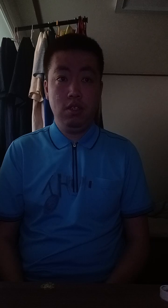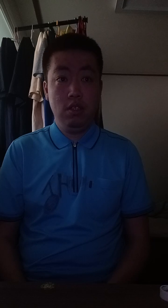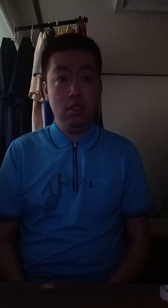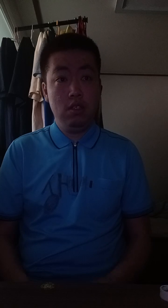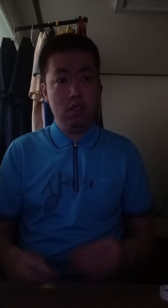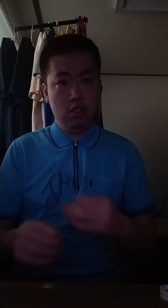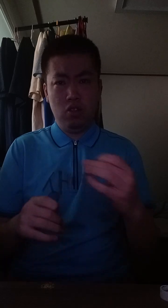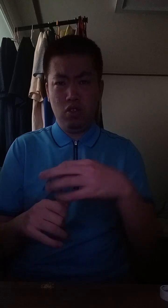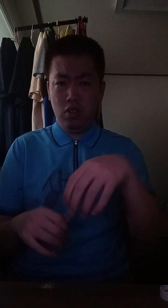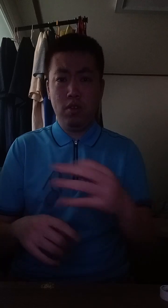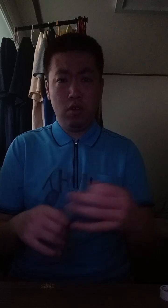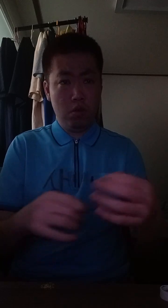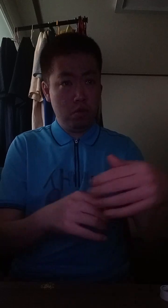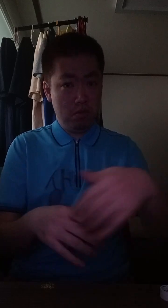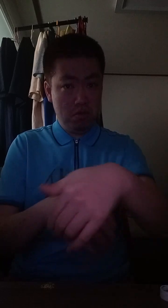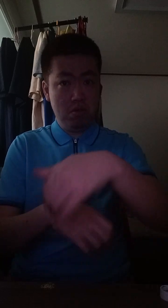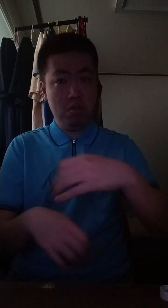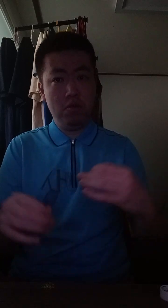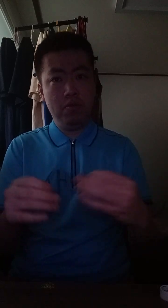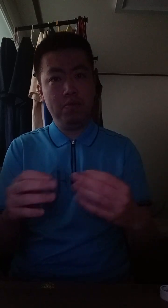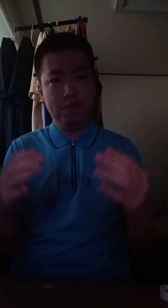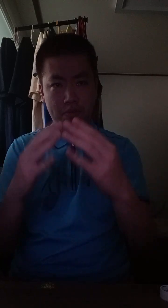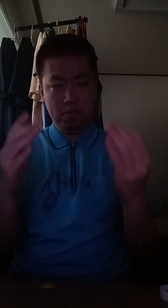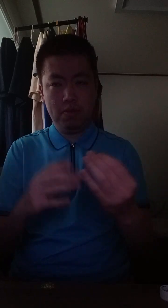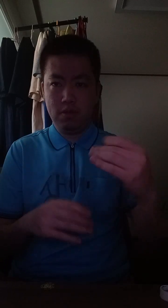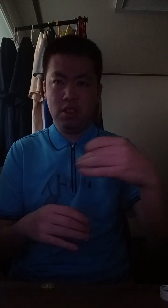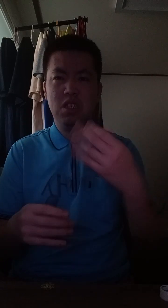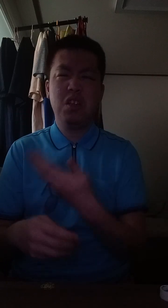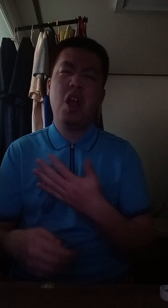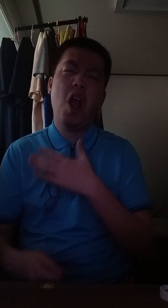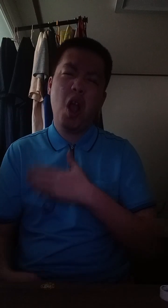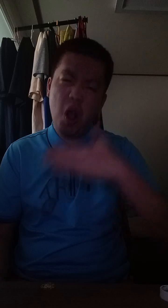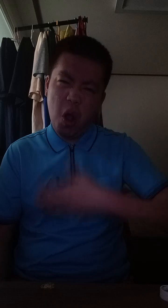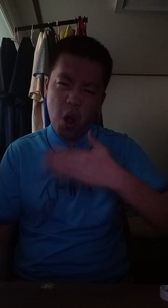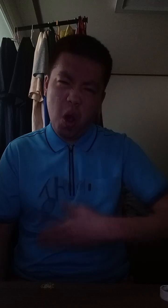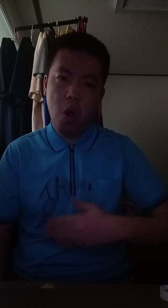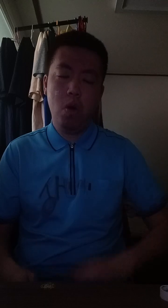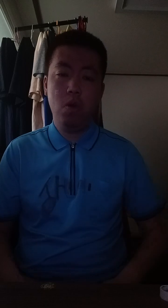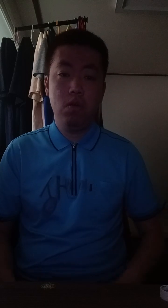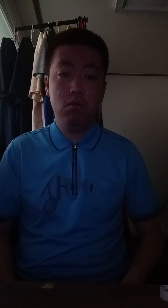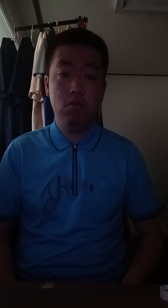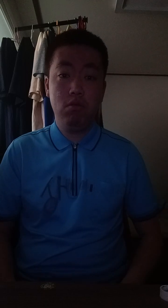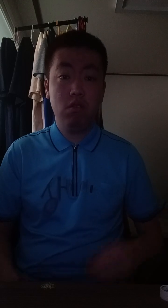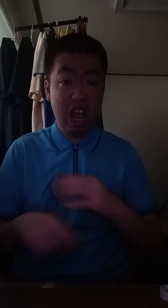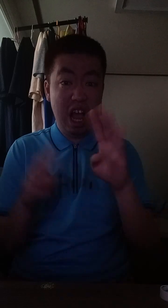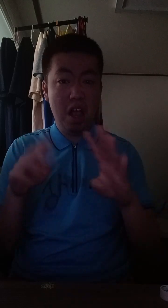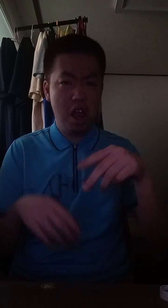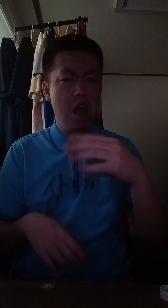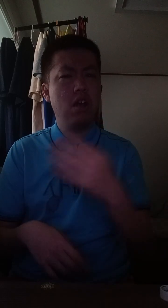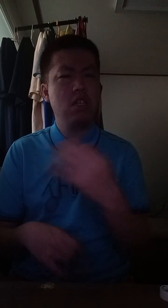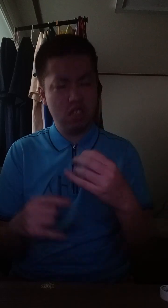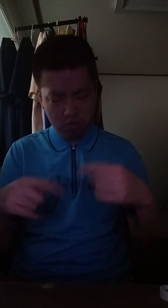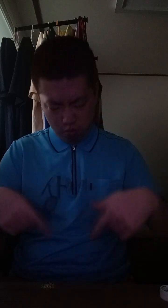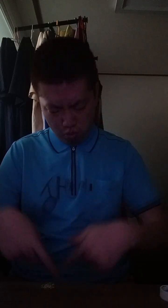얼마 전 평소처럼 지하철을 타려던 A씨는 가슴을 쓸어내려야 했습니다. 9살짜리 아들이 갑자기